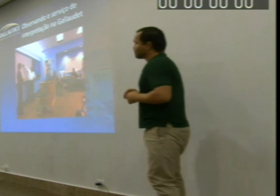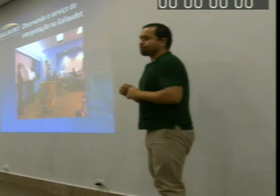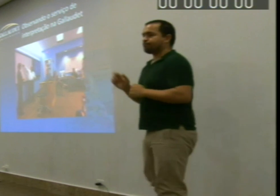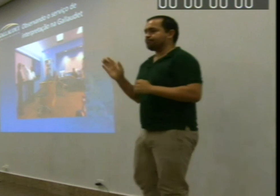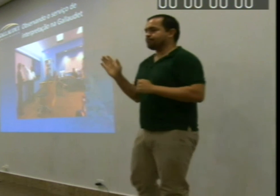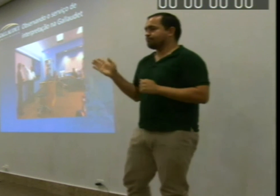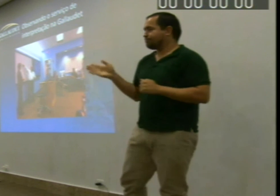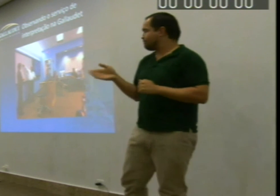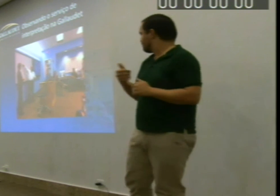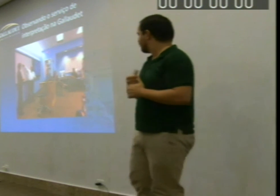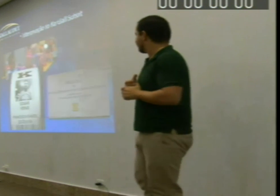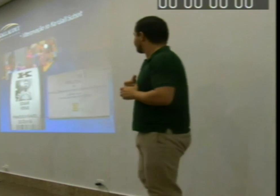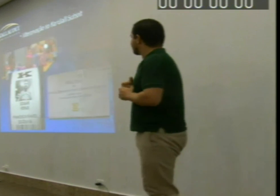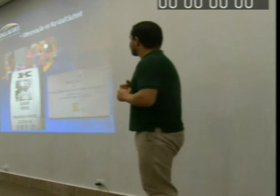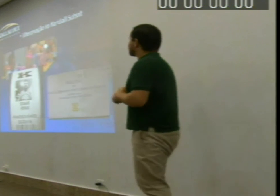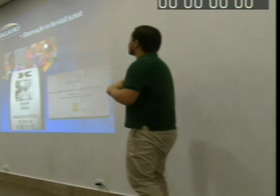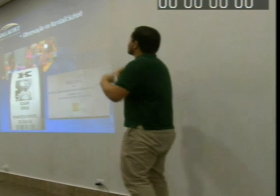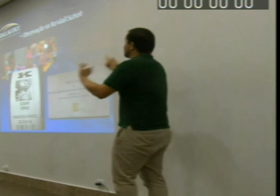dos